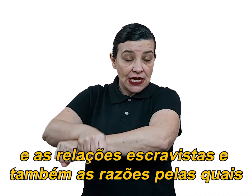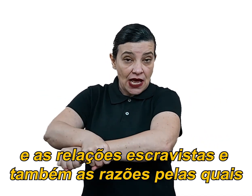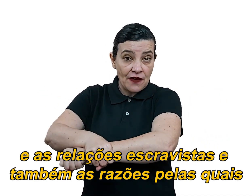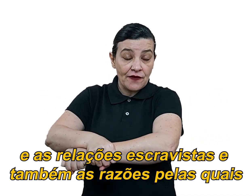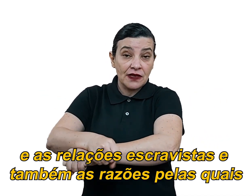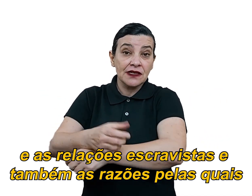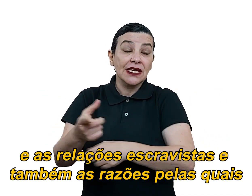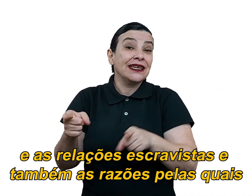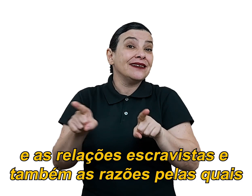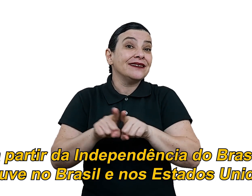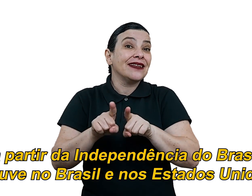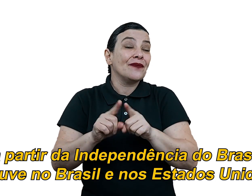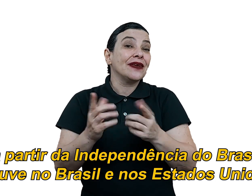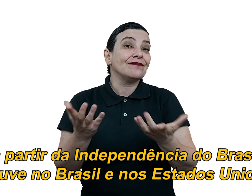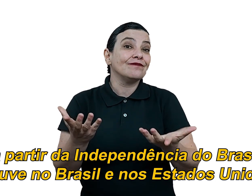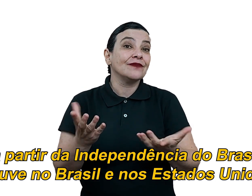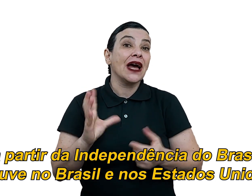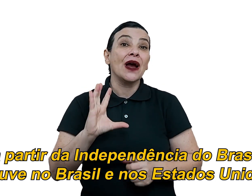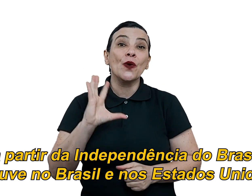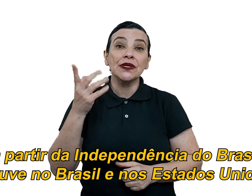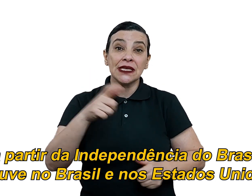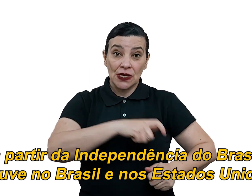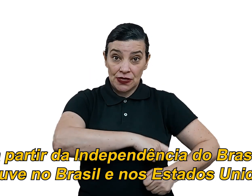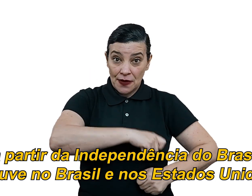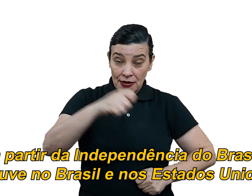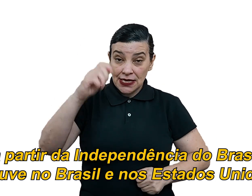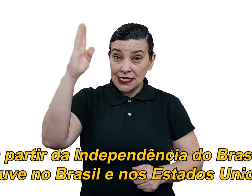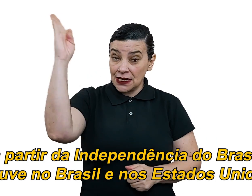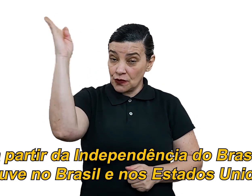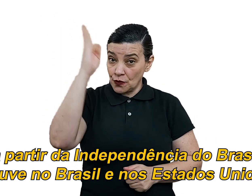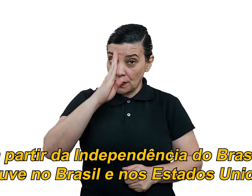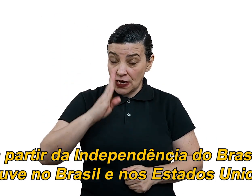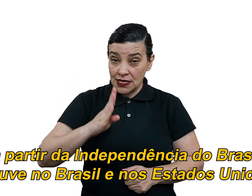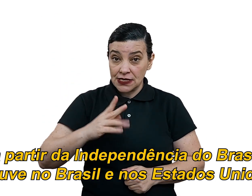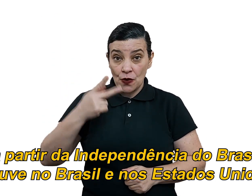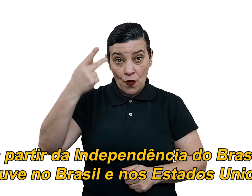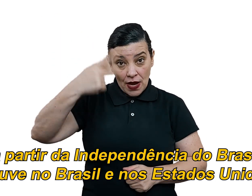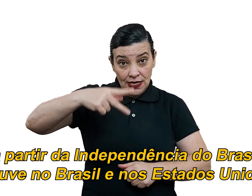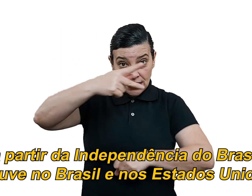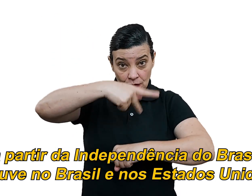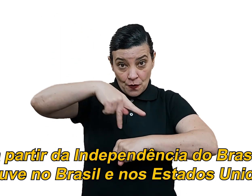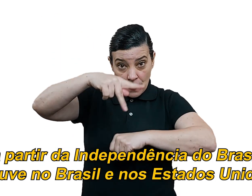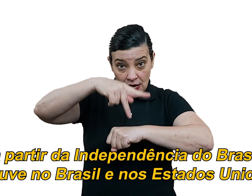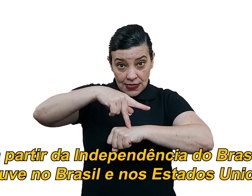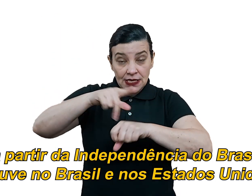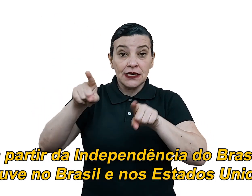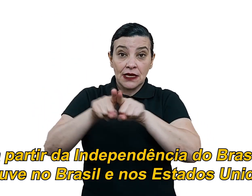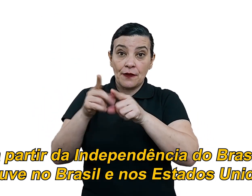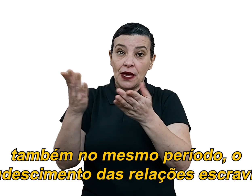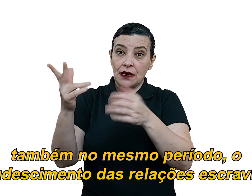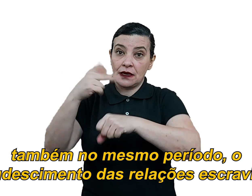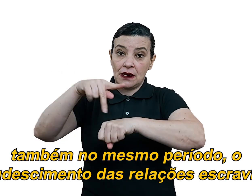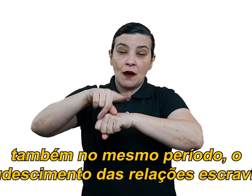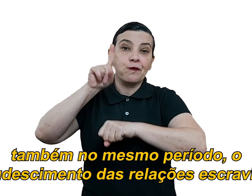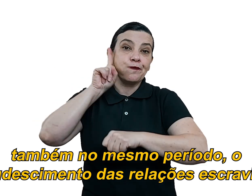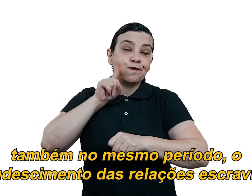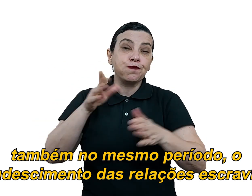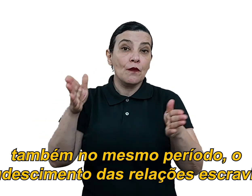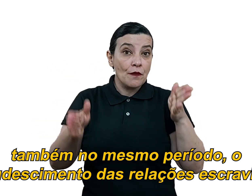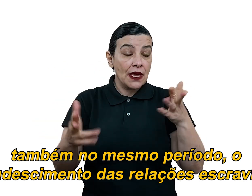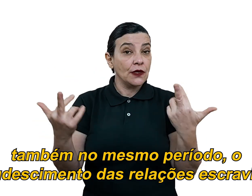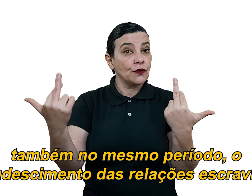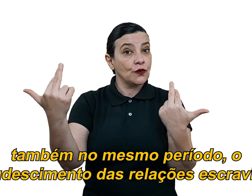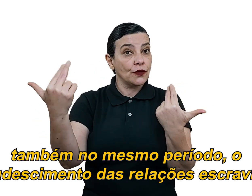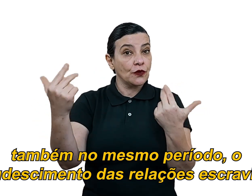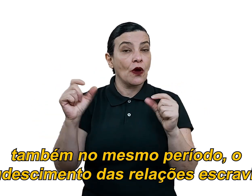as razões pelas quais, a partir da independência do Brasil, houve no Brasil e nos Estados Unidos também, no mesmo